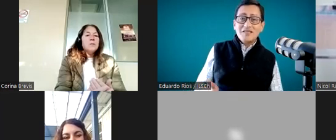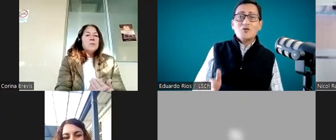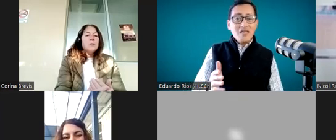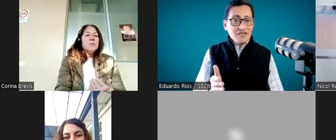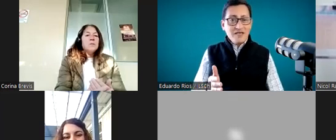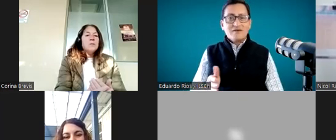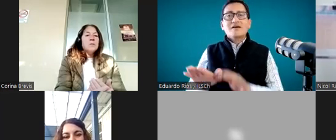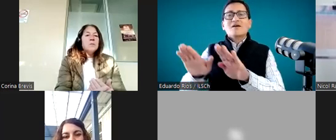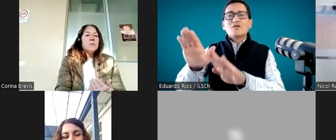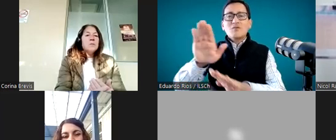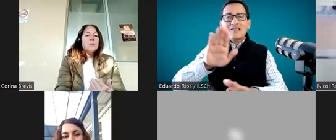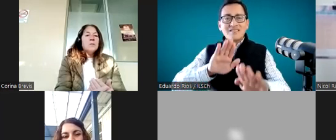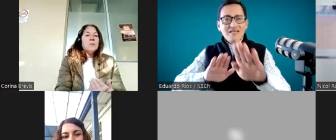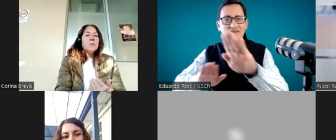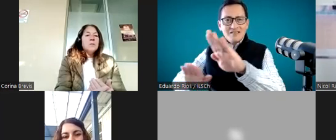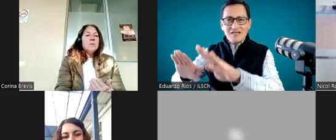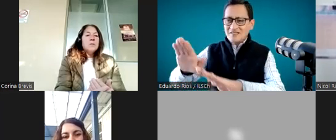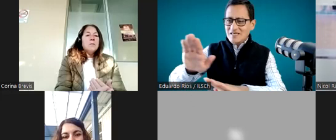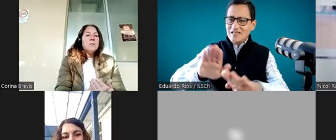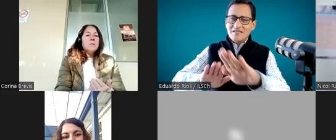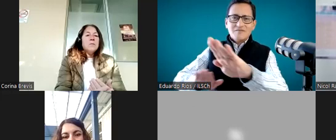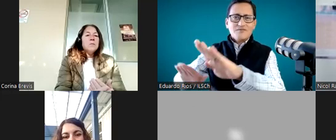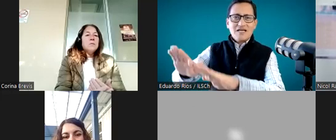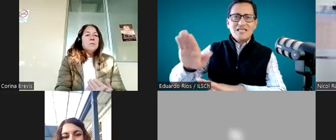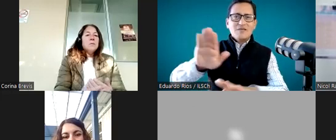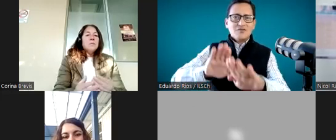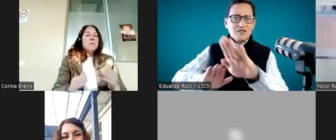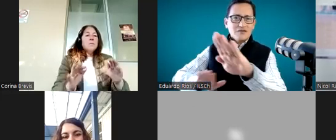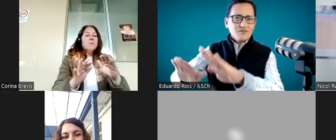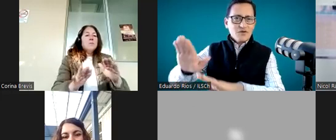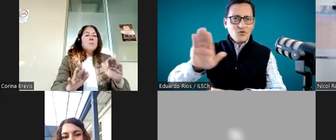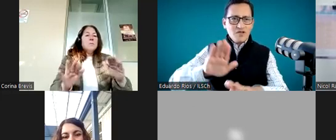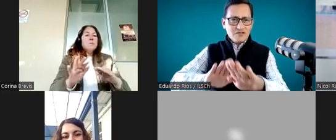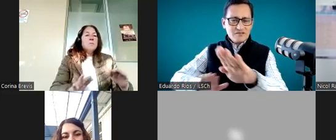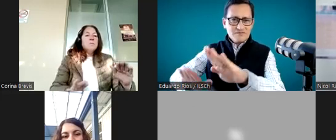gusto verte, cuídate, ya. Usamos esta seña, fíjense, hacia adelante, hacia la persona,